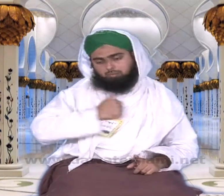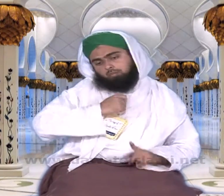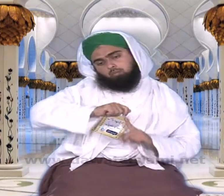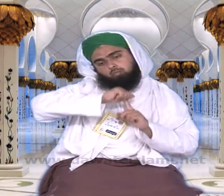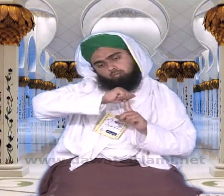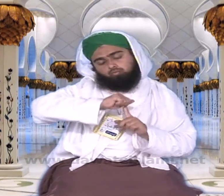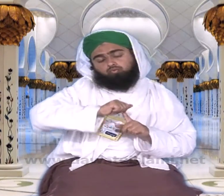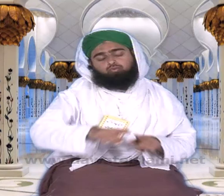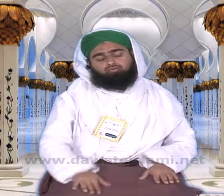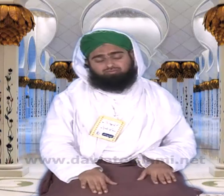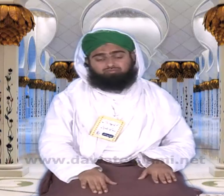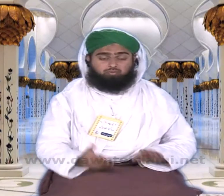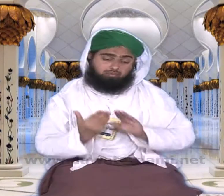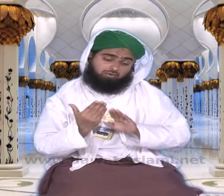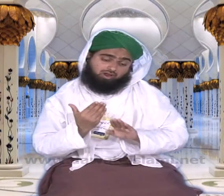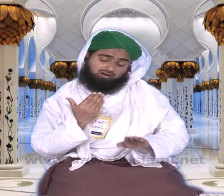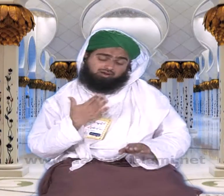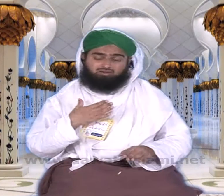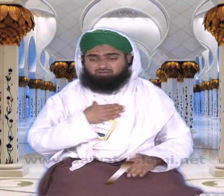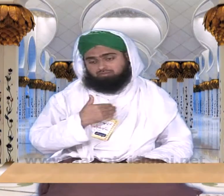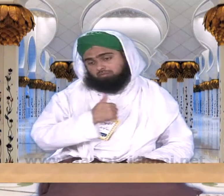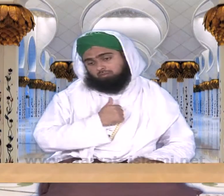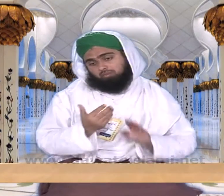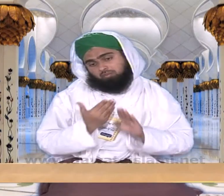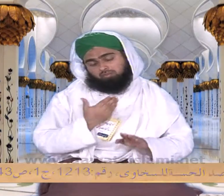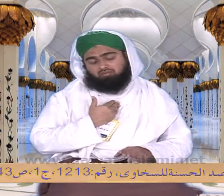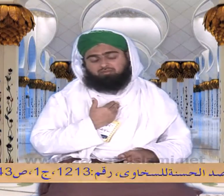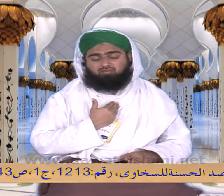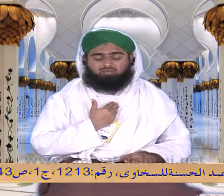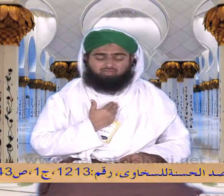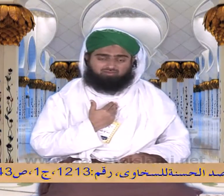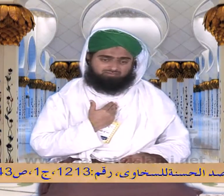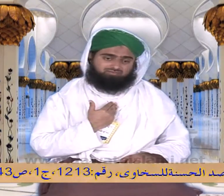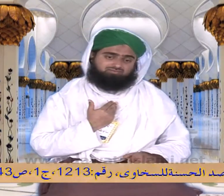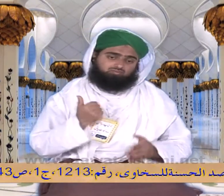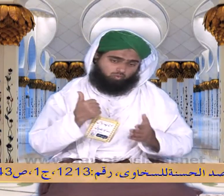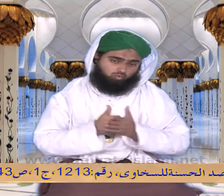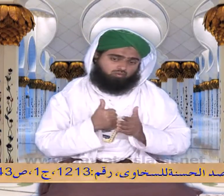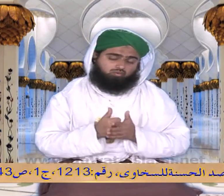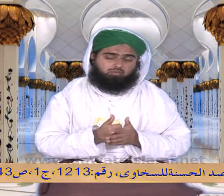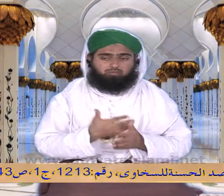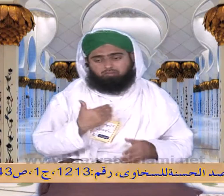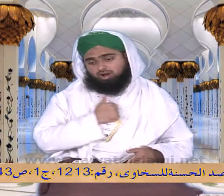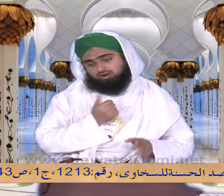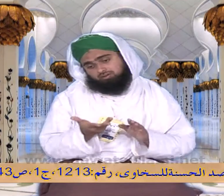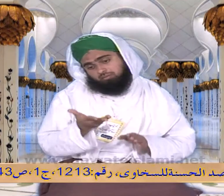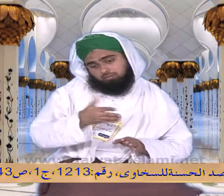آئے گی تو اس سے پہلے کہ موت آئے موتو قبل انت موتو مر جاؤ مرنے سے